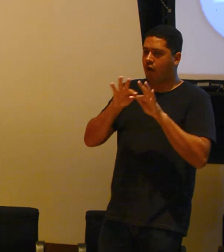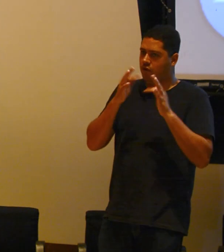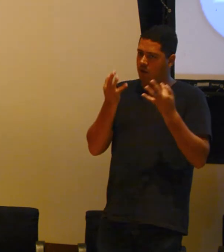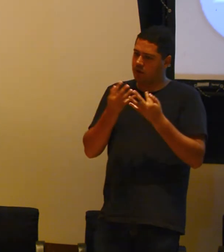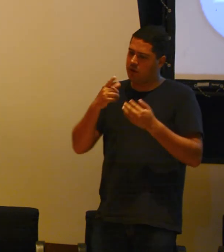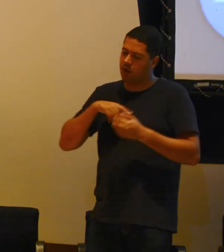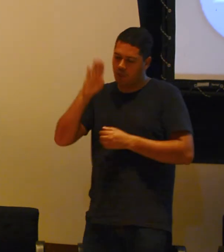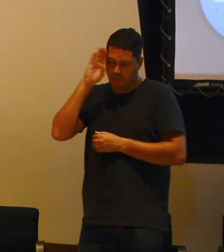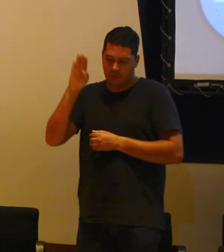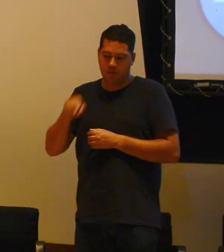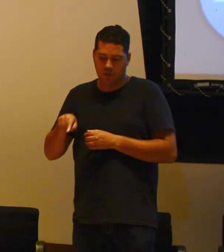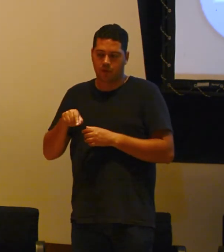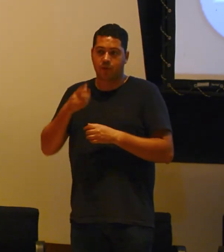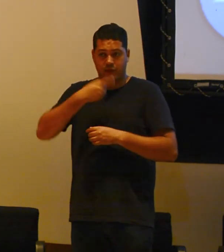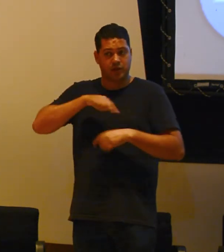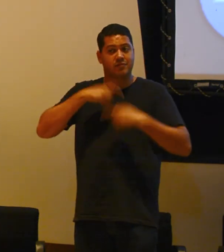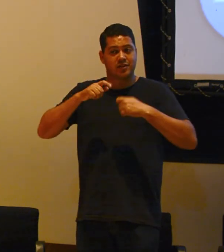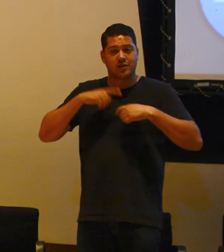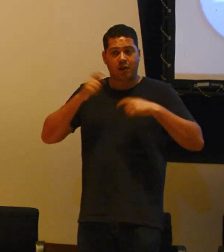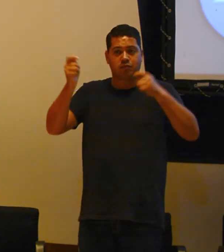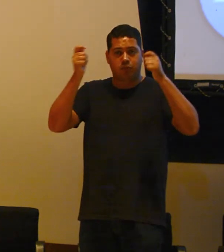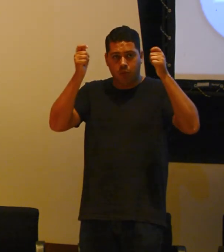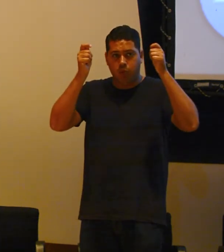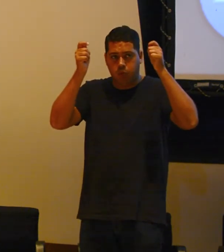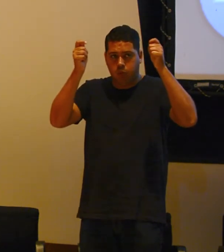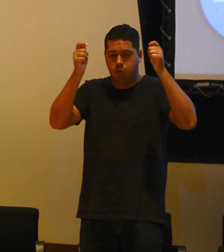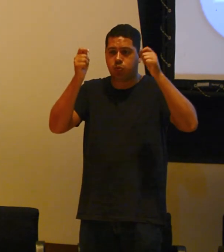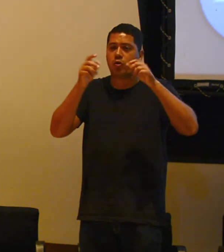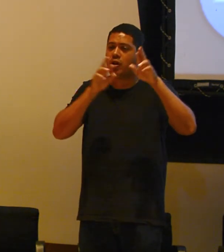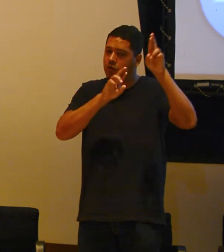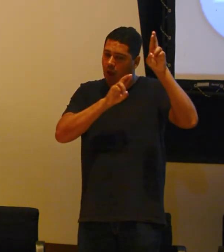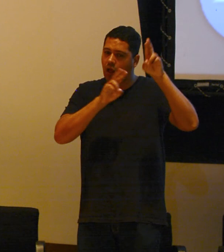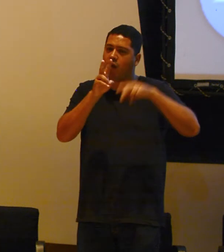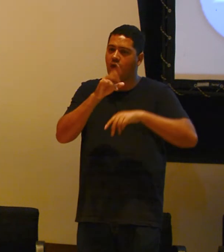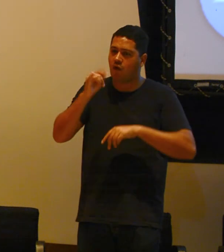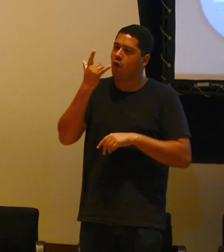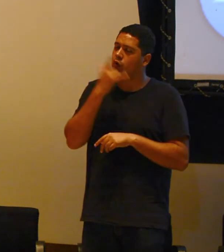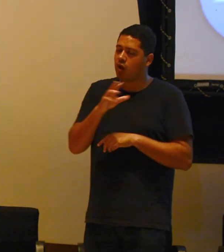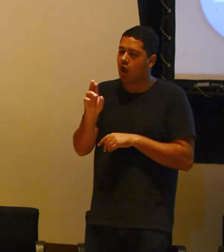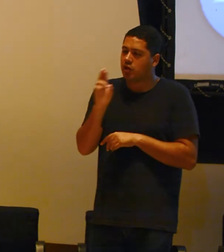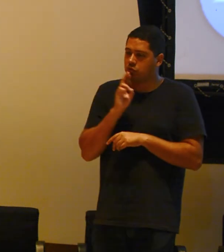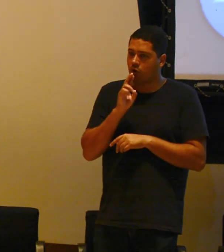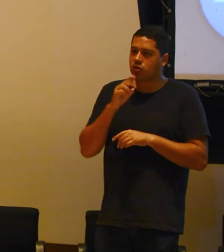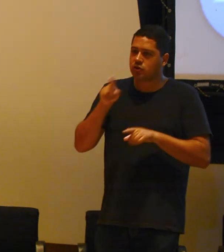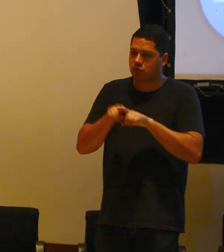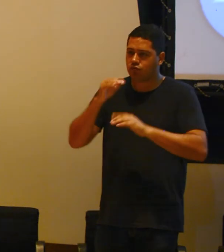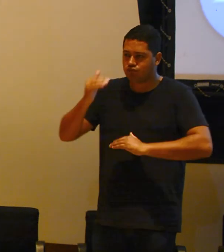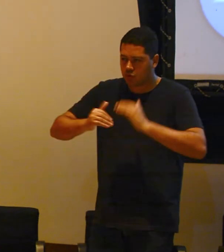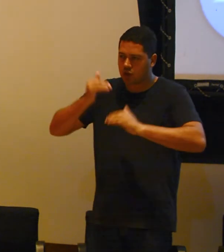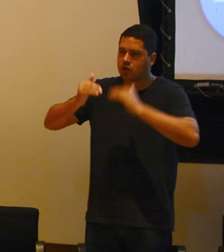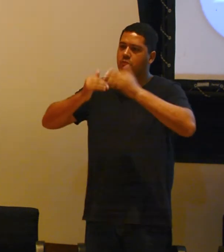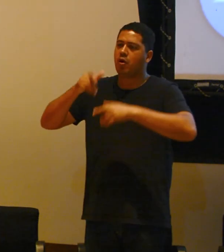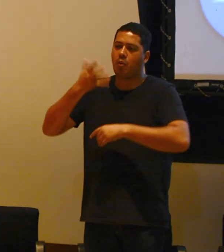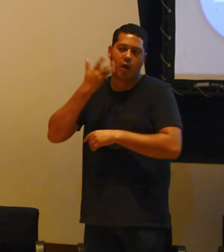estar na torcida, né, vibrando ali com as respostas, né, com o desempenho, o resultado dessa criança, para